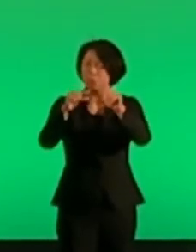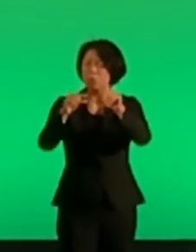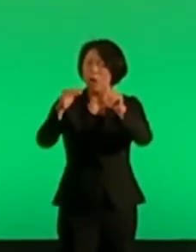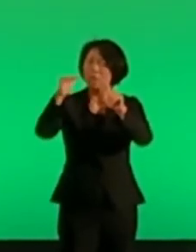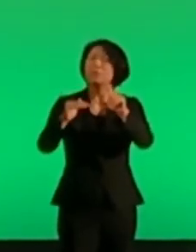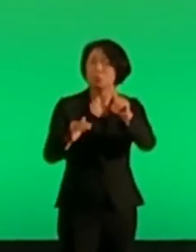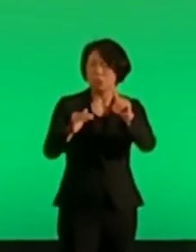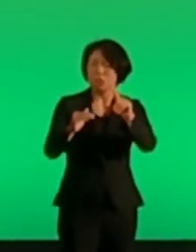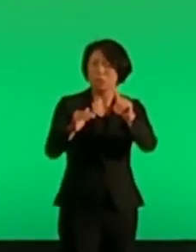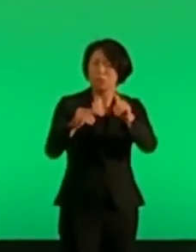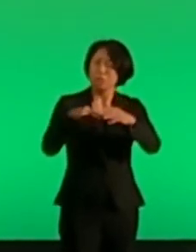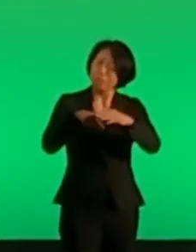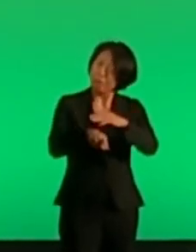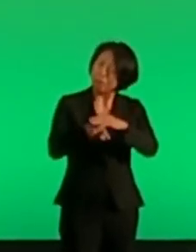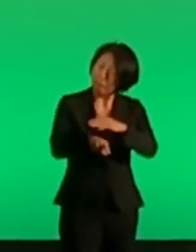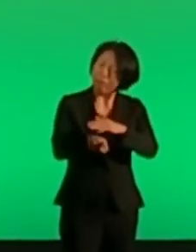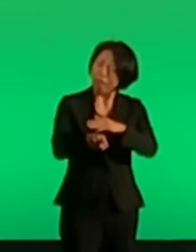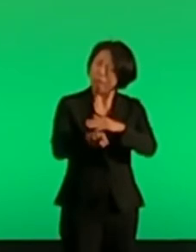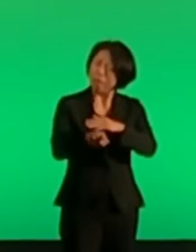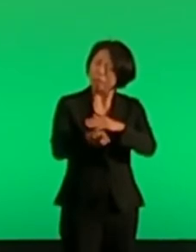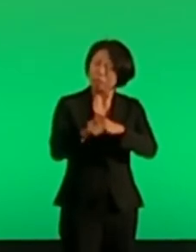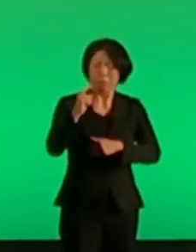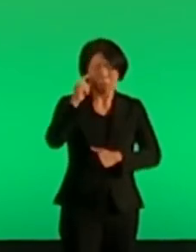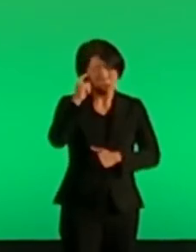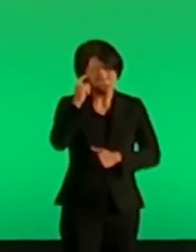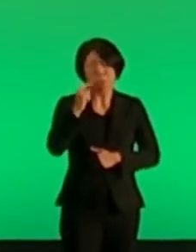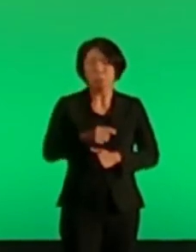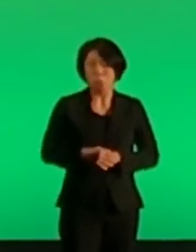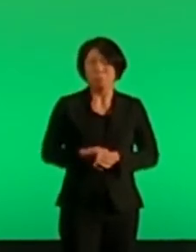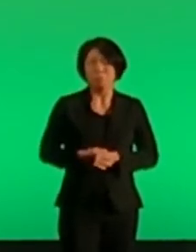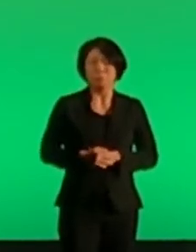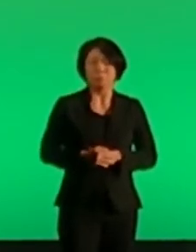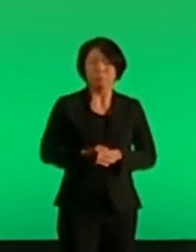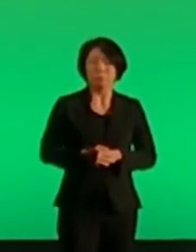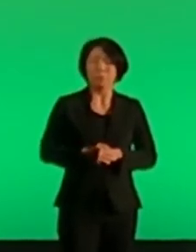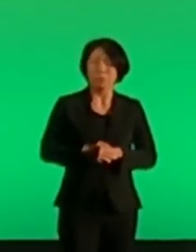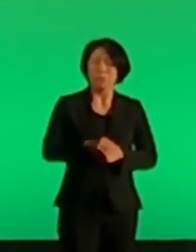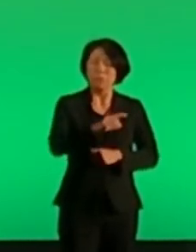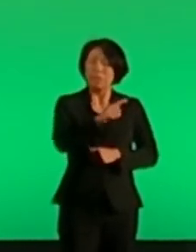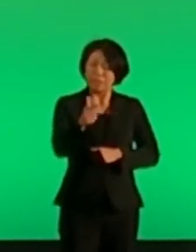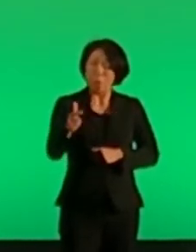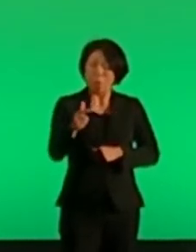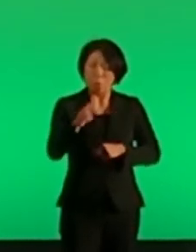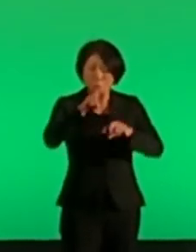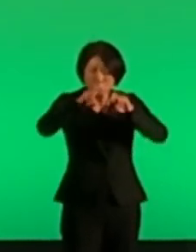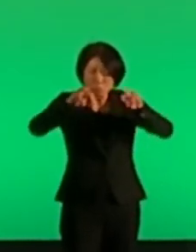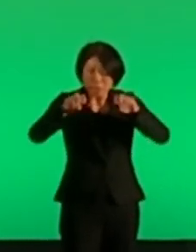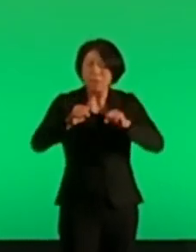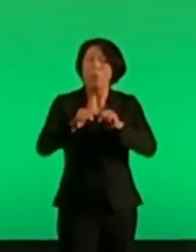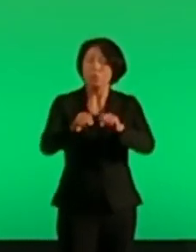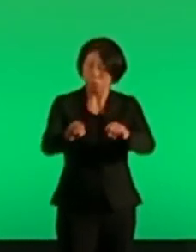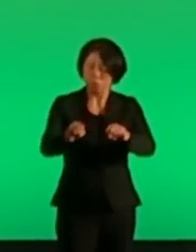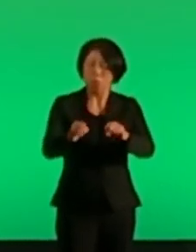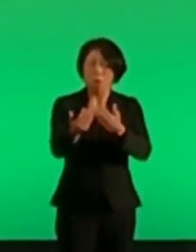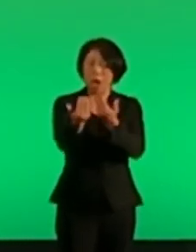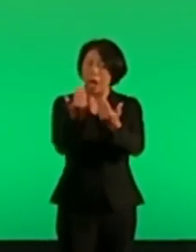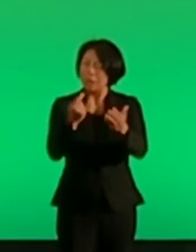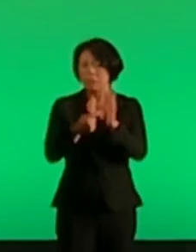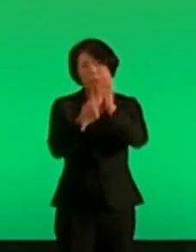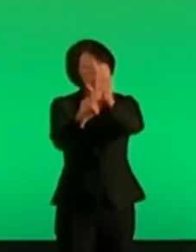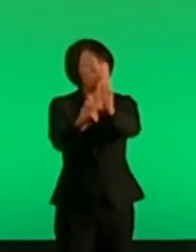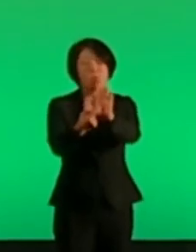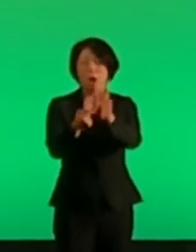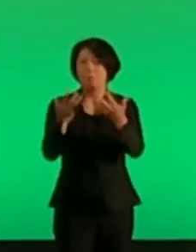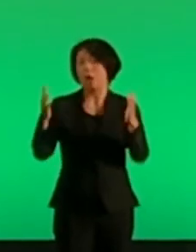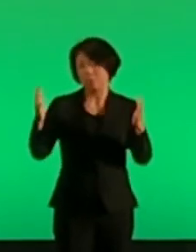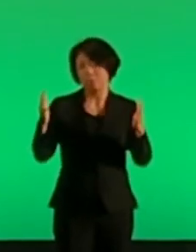で悪いんだろうかっていう理由が実を言うといろんな角度から分析しても明確な理由は出てき